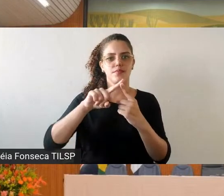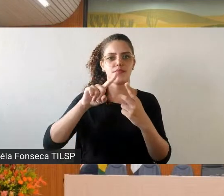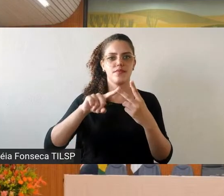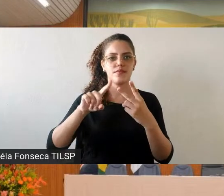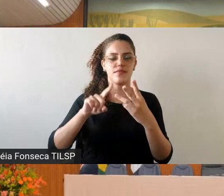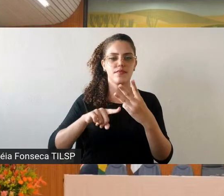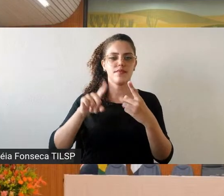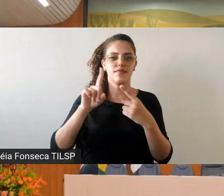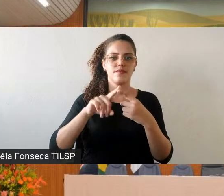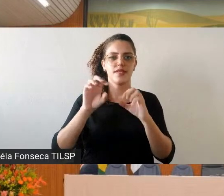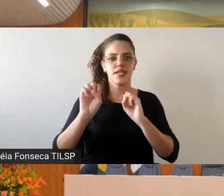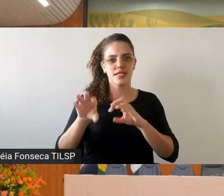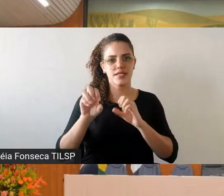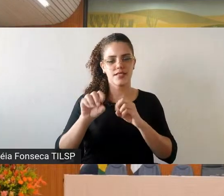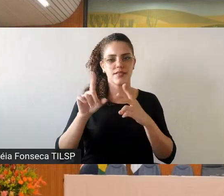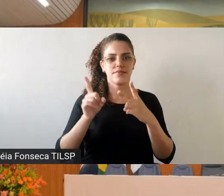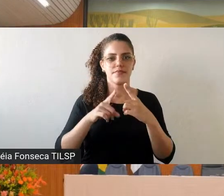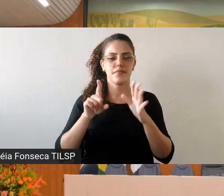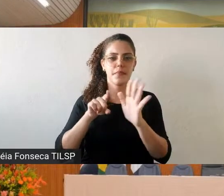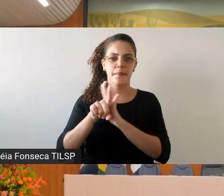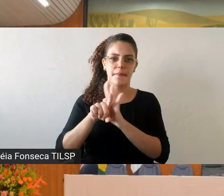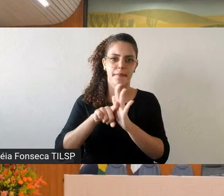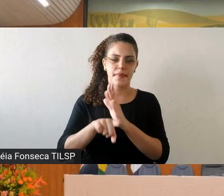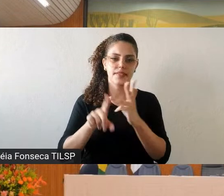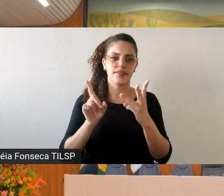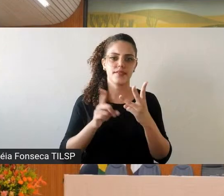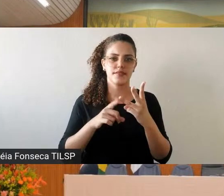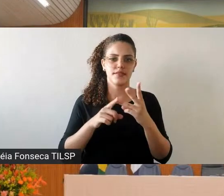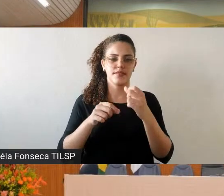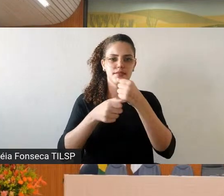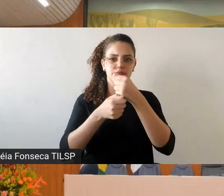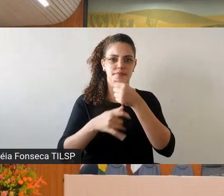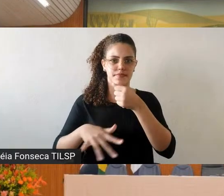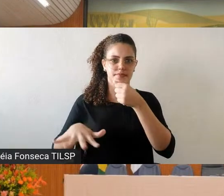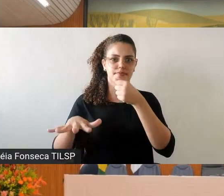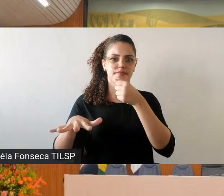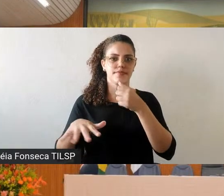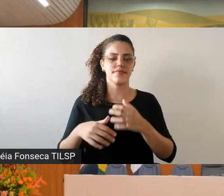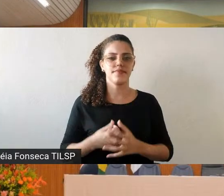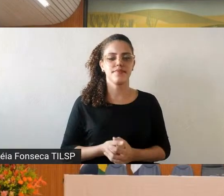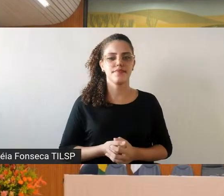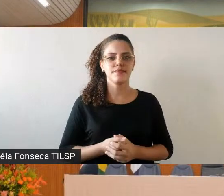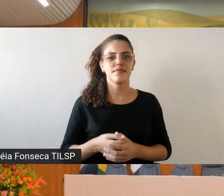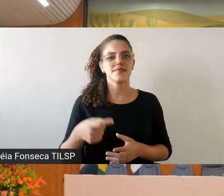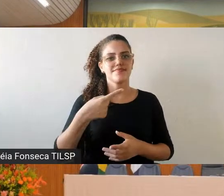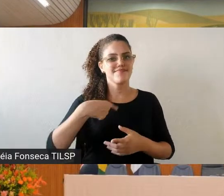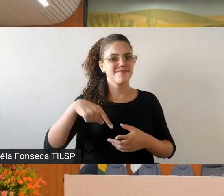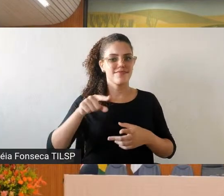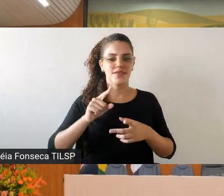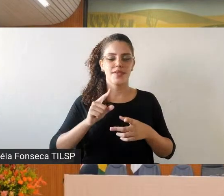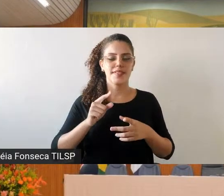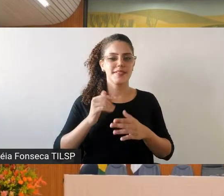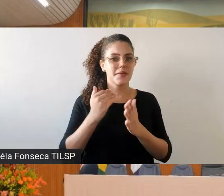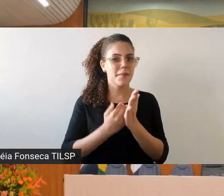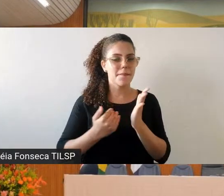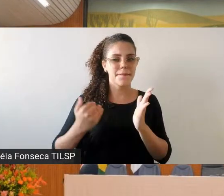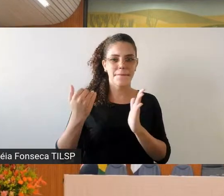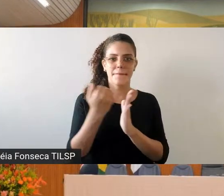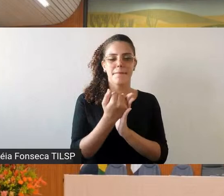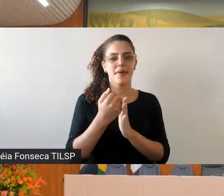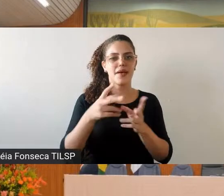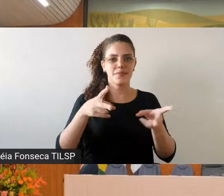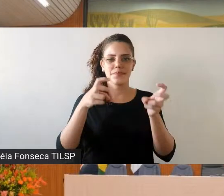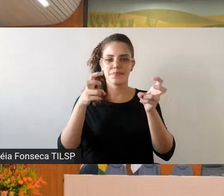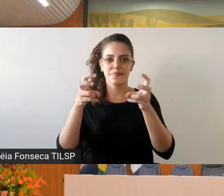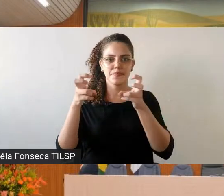extensão. Cada vez mais, nós estamos vendo que o papel, a importância do conhecimento científico, do conhecimento